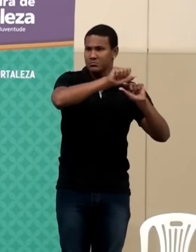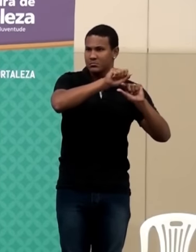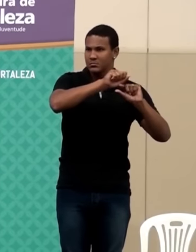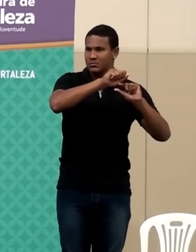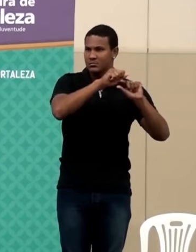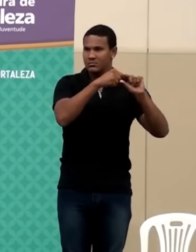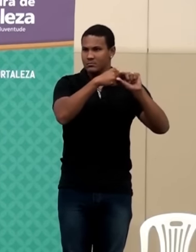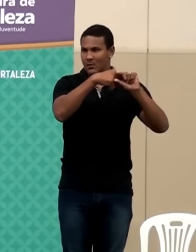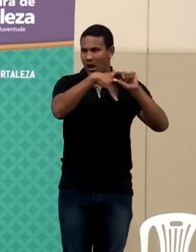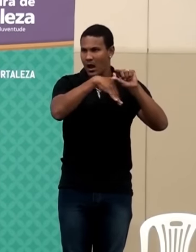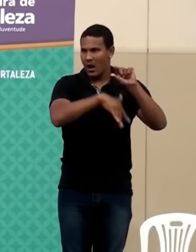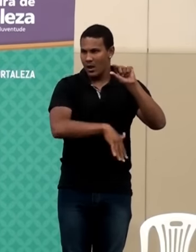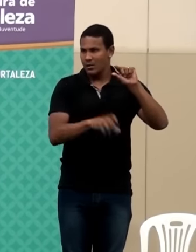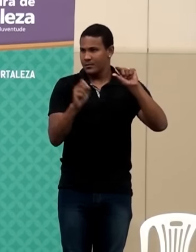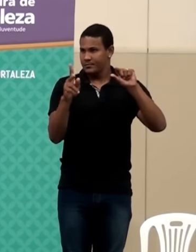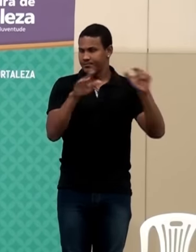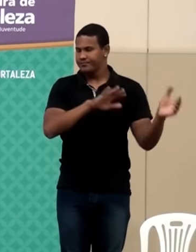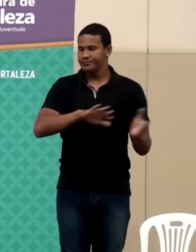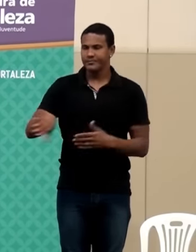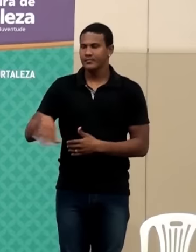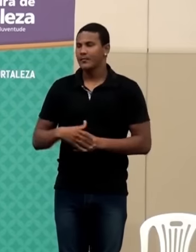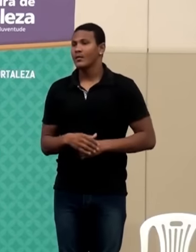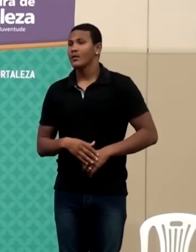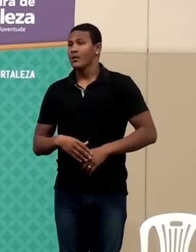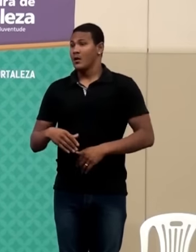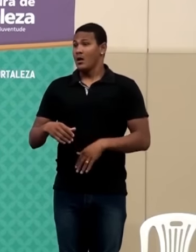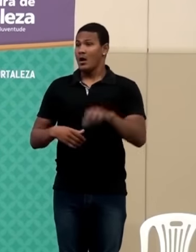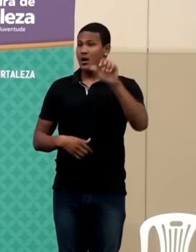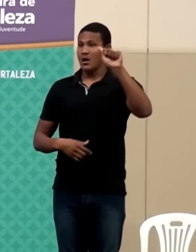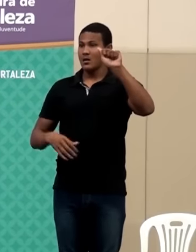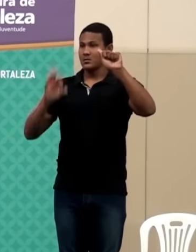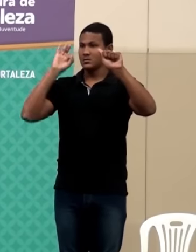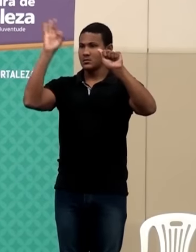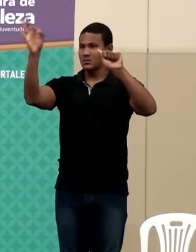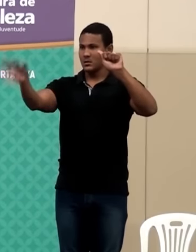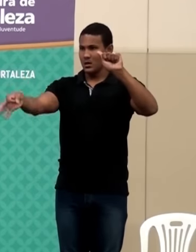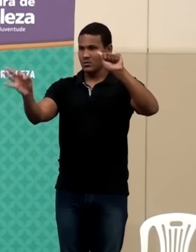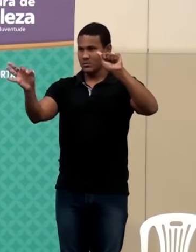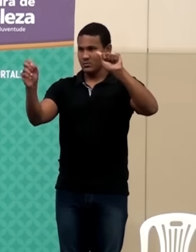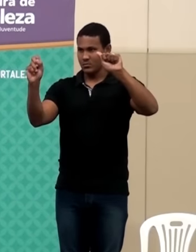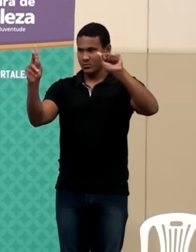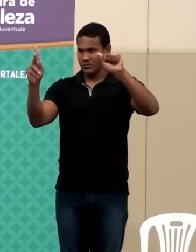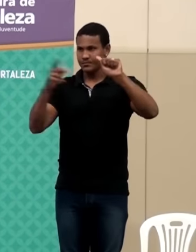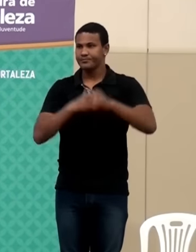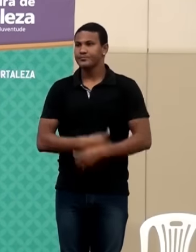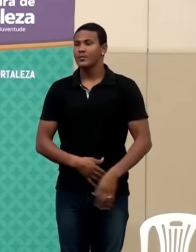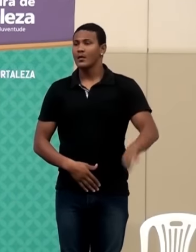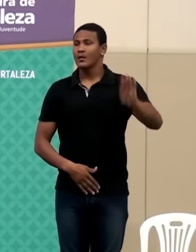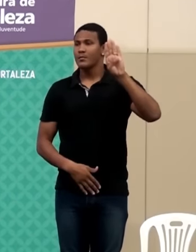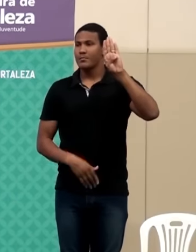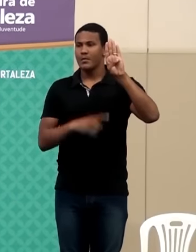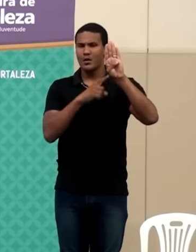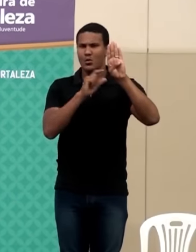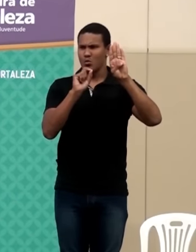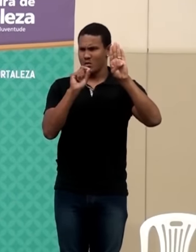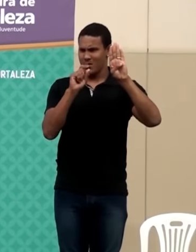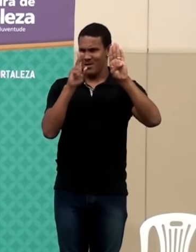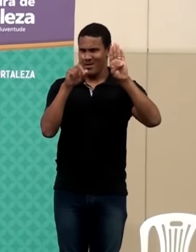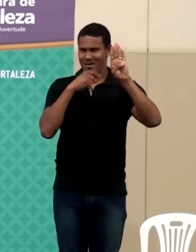A. Item B, fusão do hidróxido de sódio pela troca de calor com o ambiente. Se